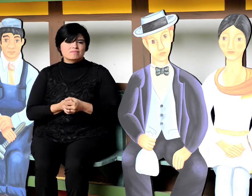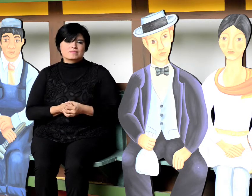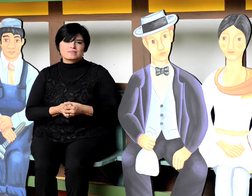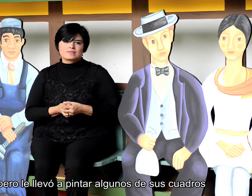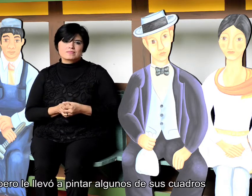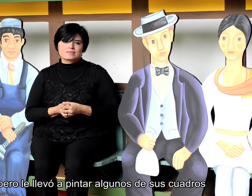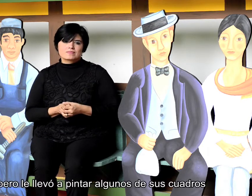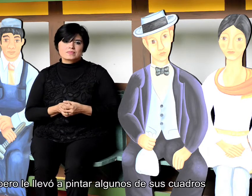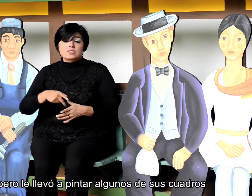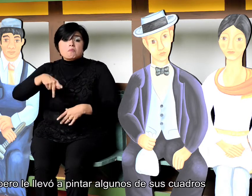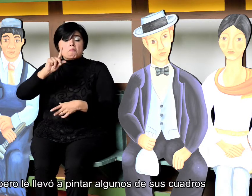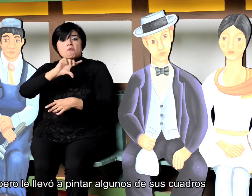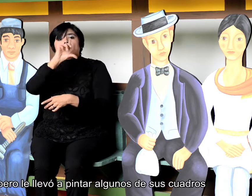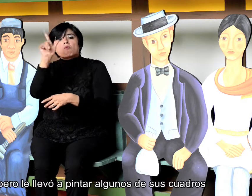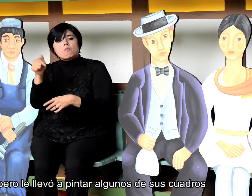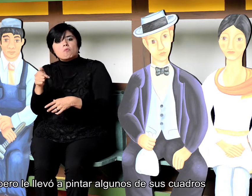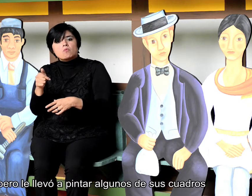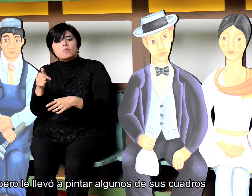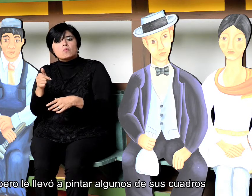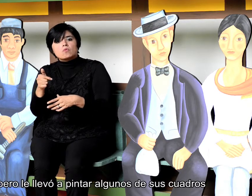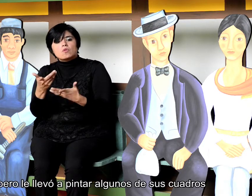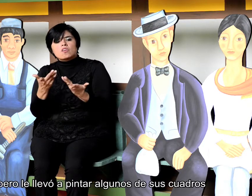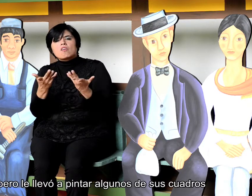pero le llevó a pintar algunos de sus cuadros